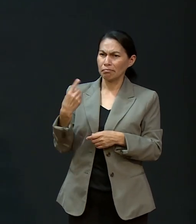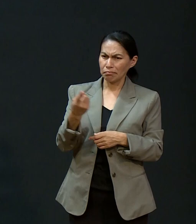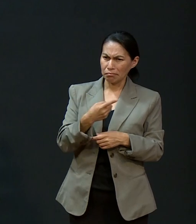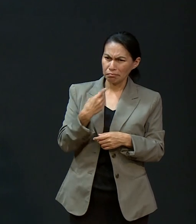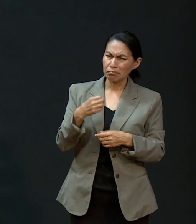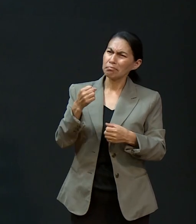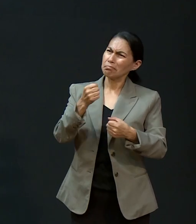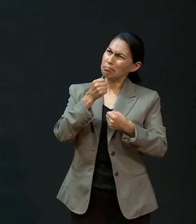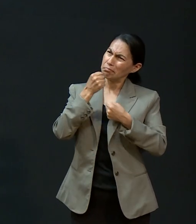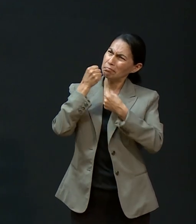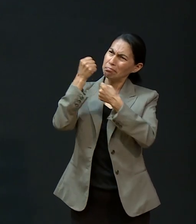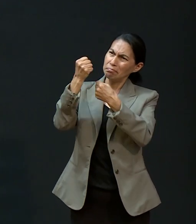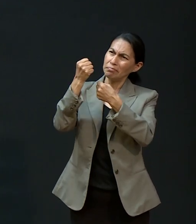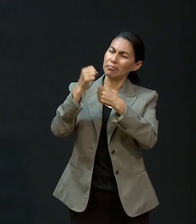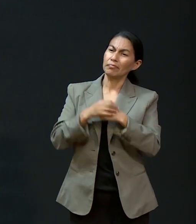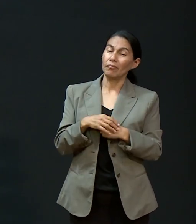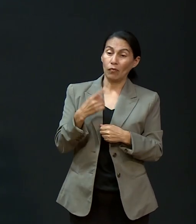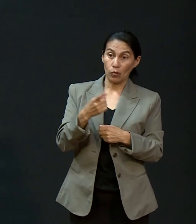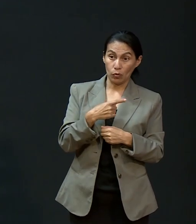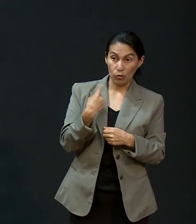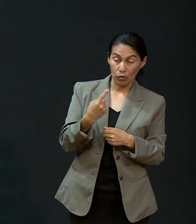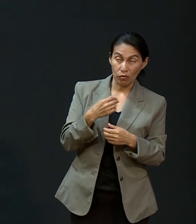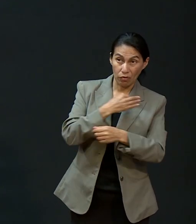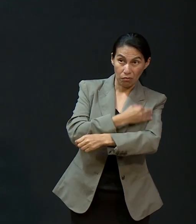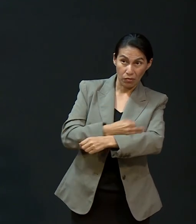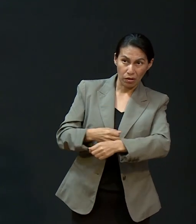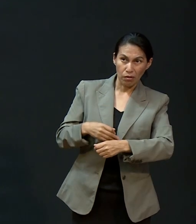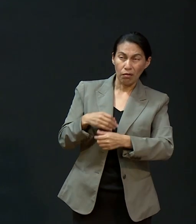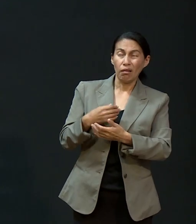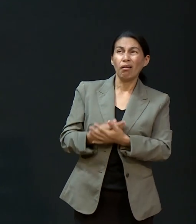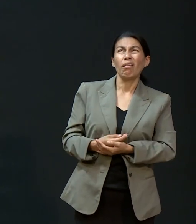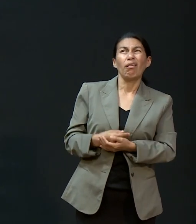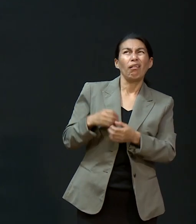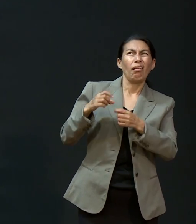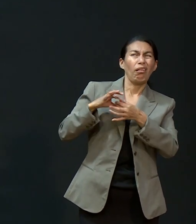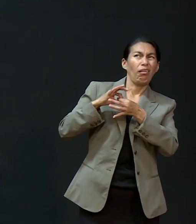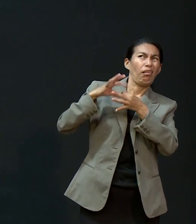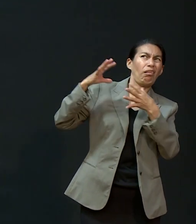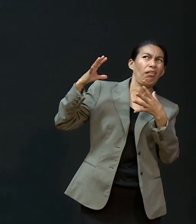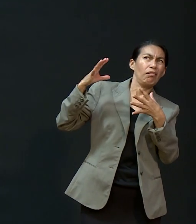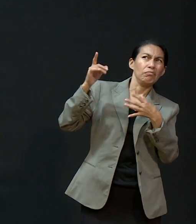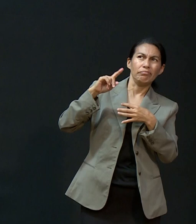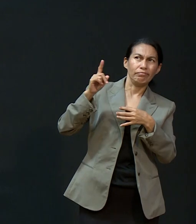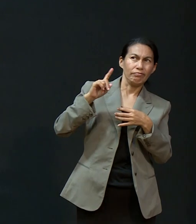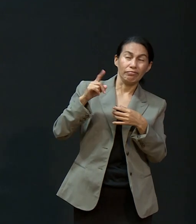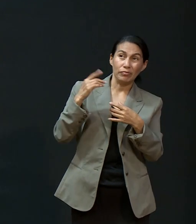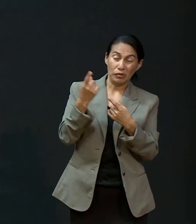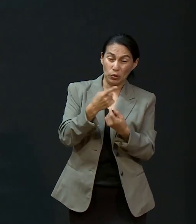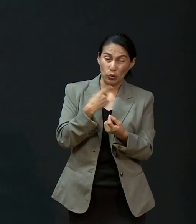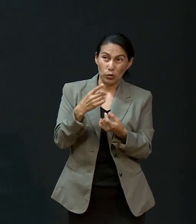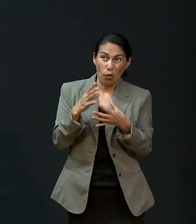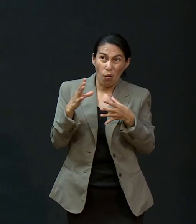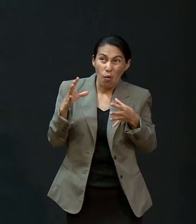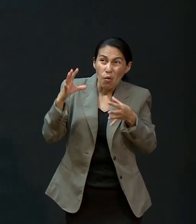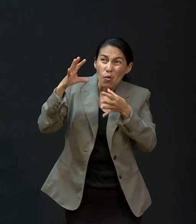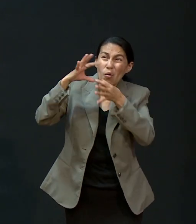tenemos la vara muy alta como familia y no nos podemos quedar un paso atrás. Tenemos que poder alcanzar el nivel